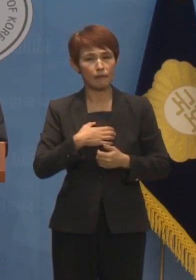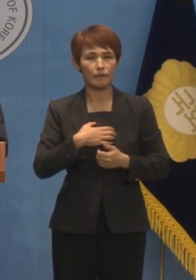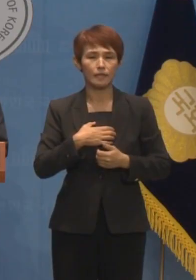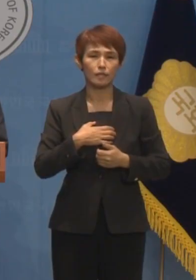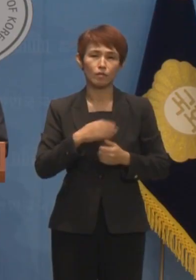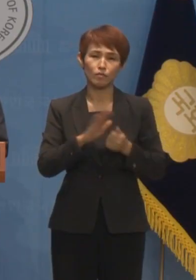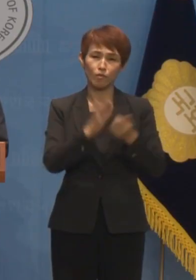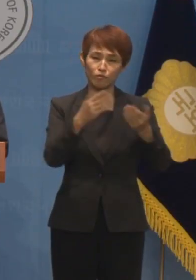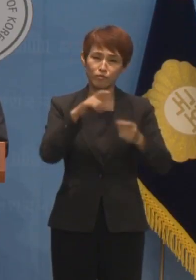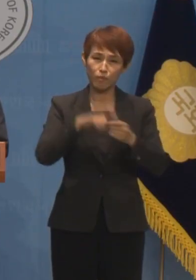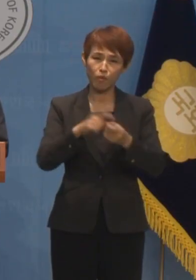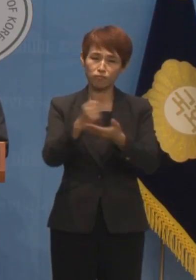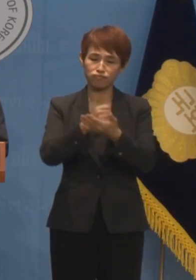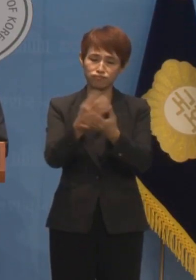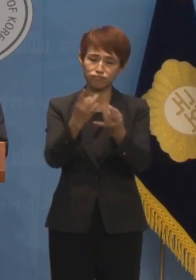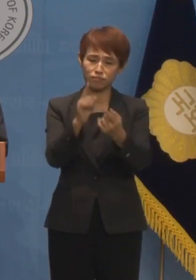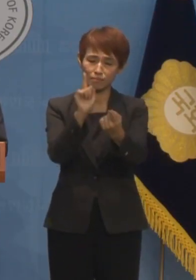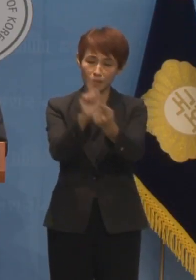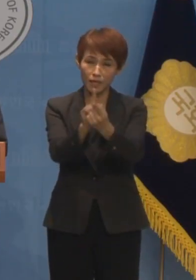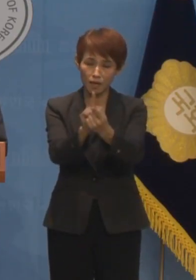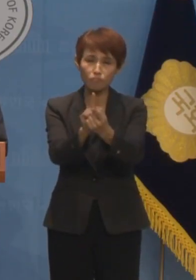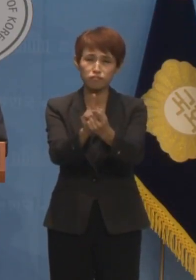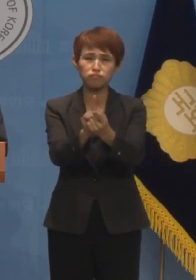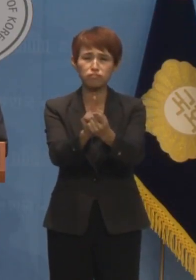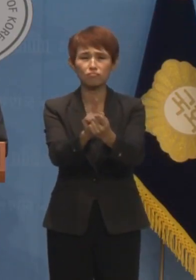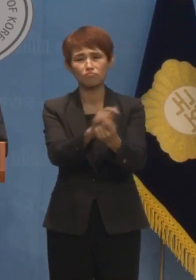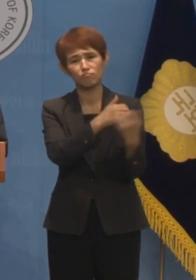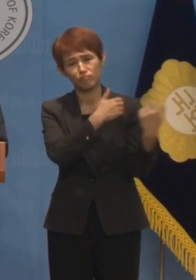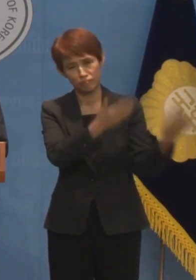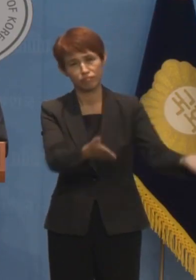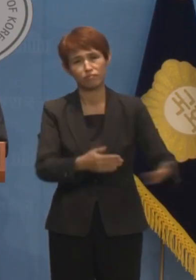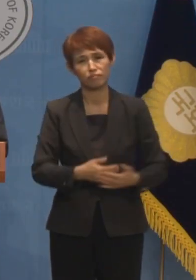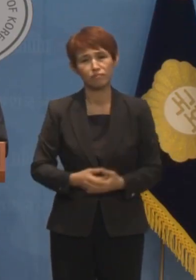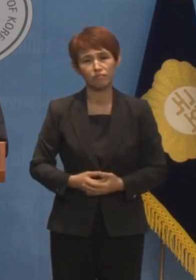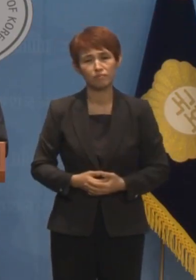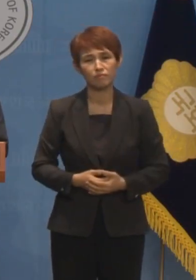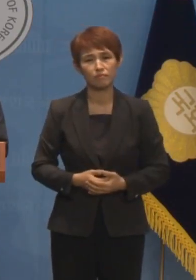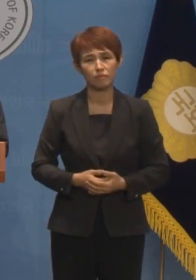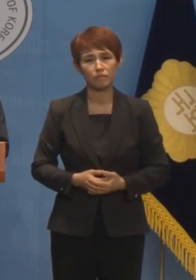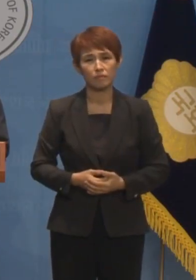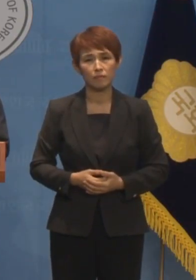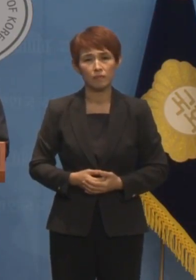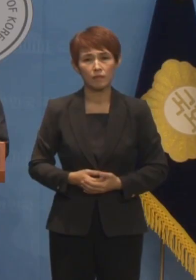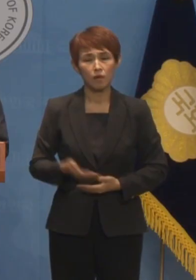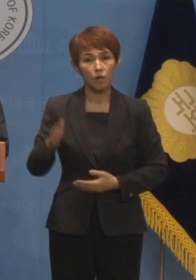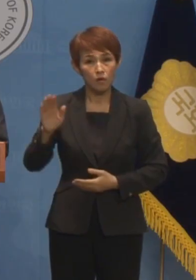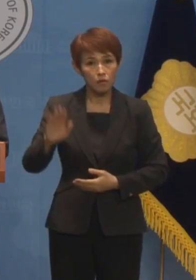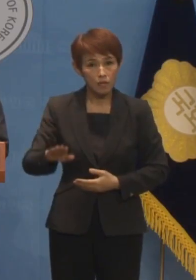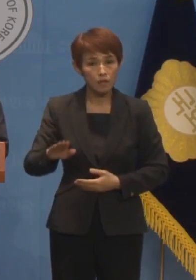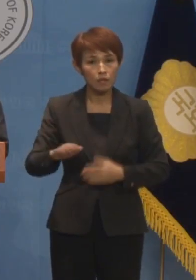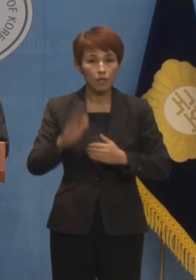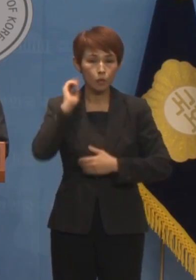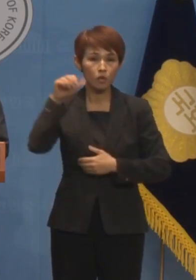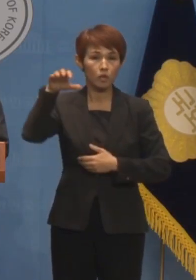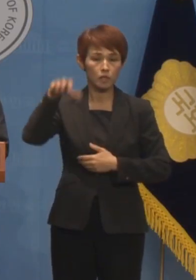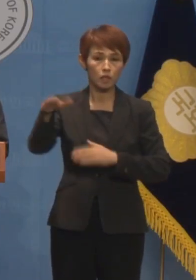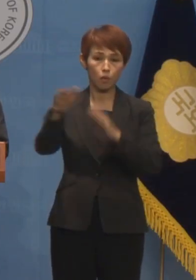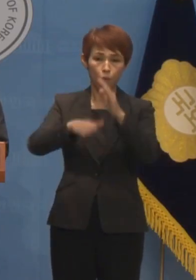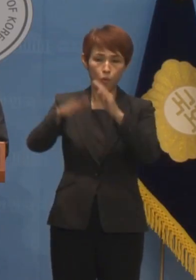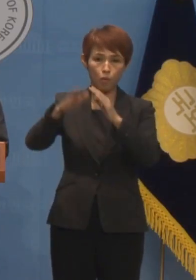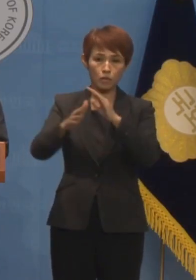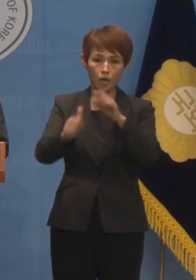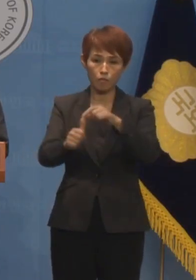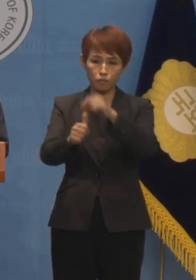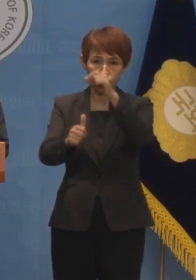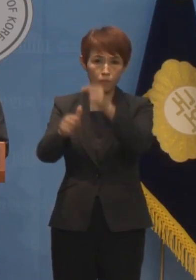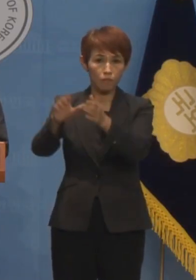토로했으며 참마 거기에 대고 뭐라고 할 수 있겠습니까 그러나 대통령실의 공식적인